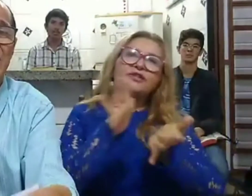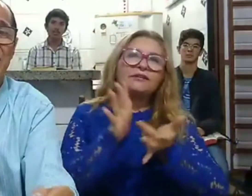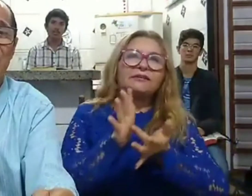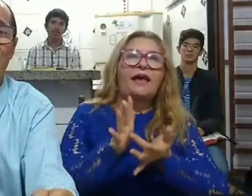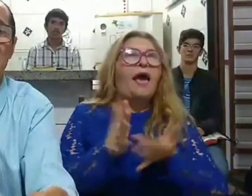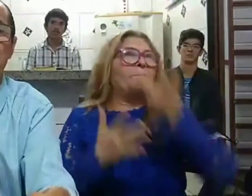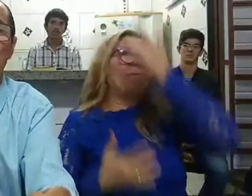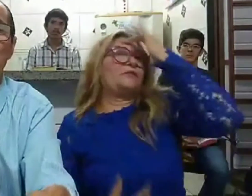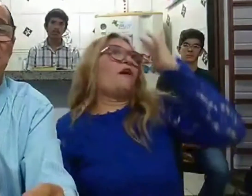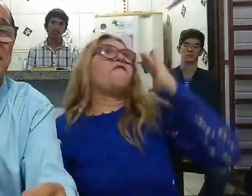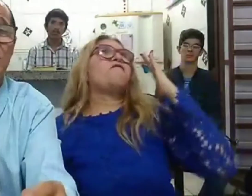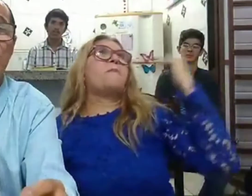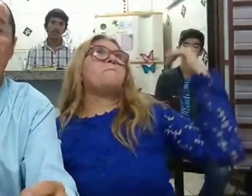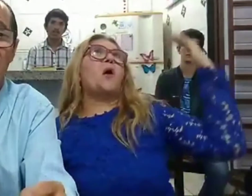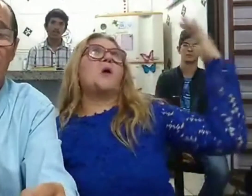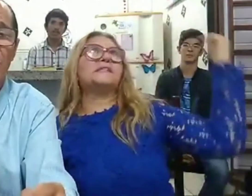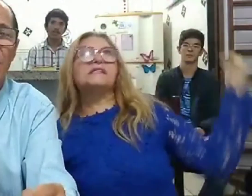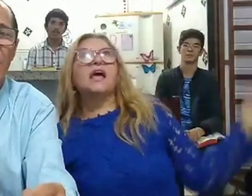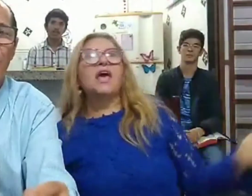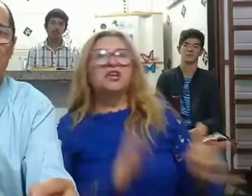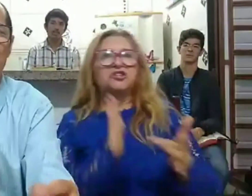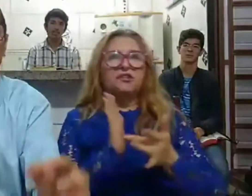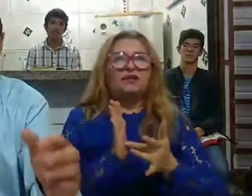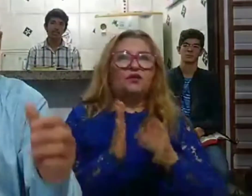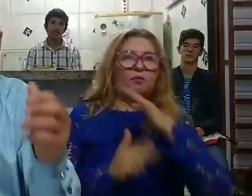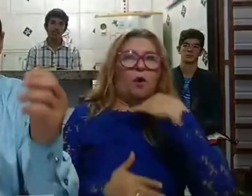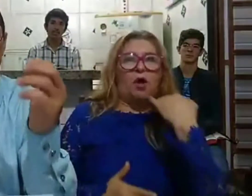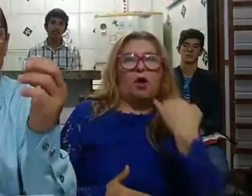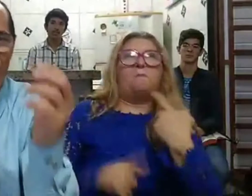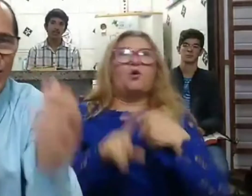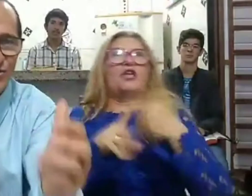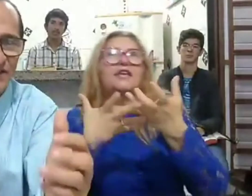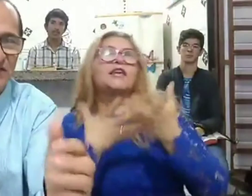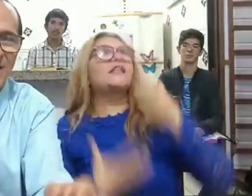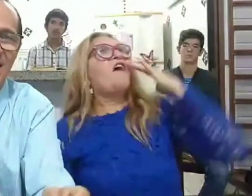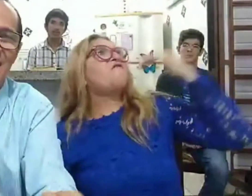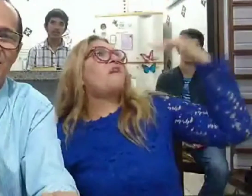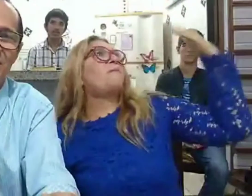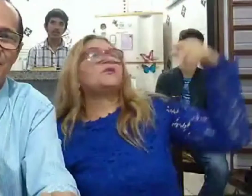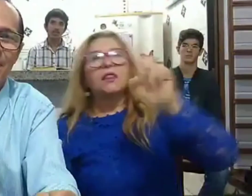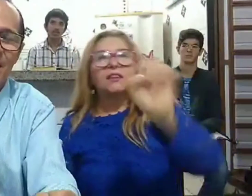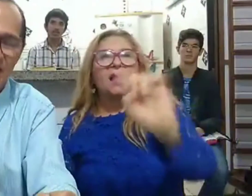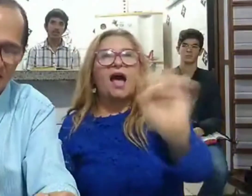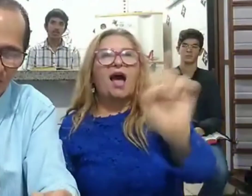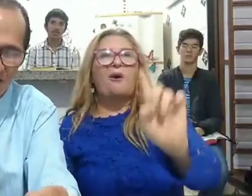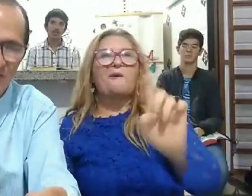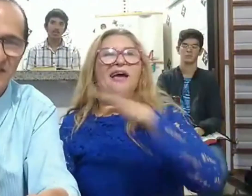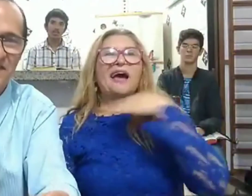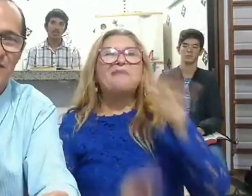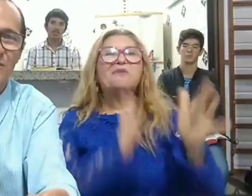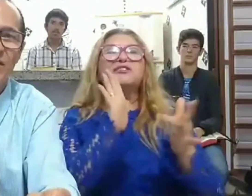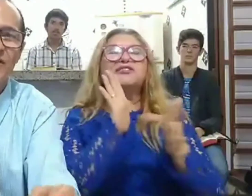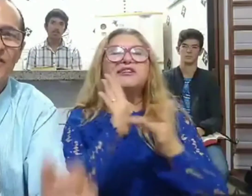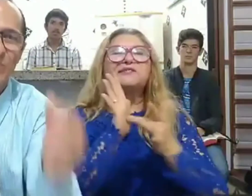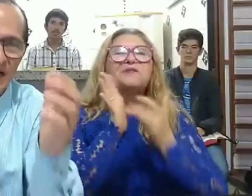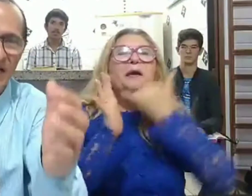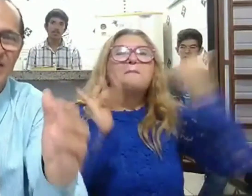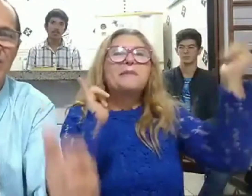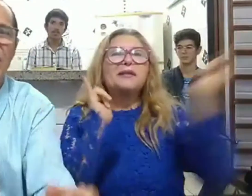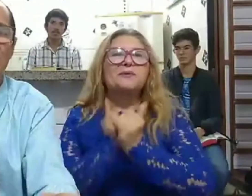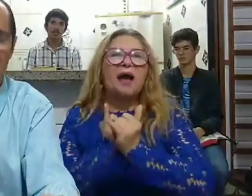mártir, se tornasse conhecido, não. A morte dele foi para perdoar os nossos pecados. E a sua ressurreição foi